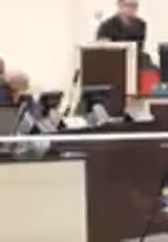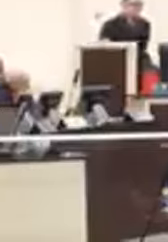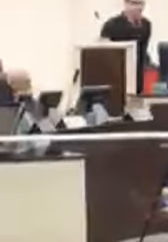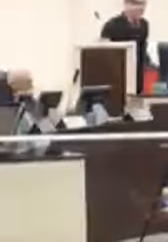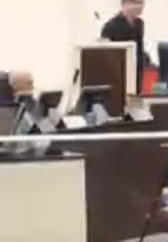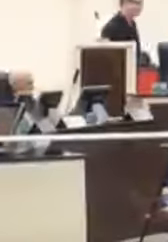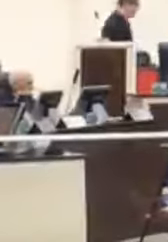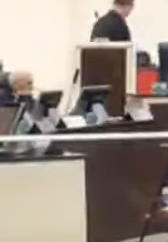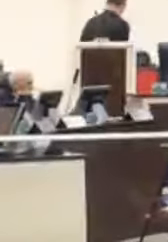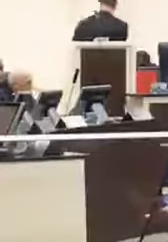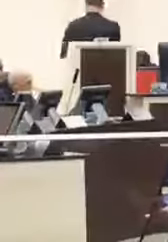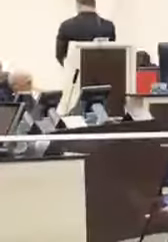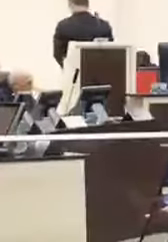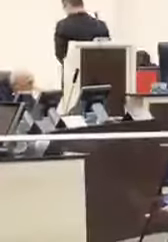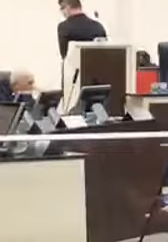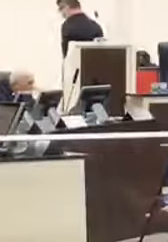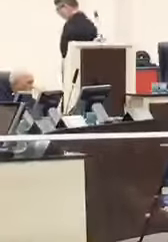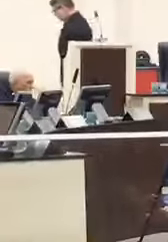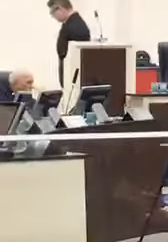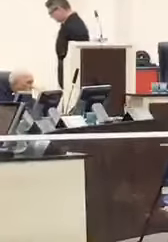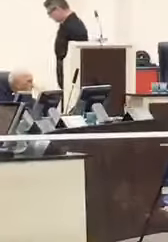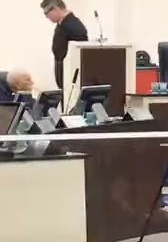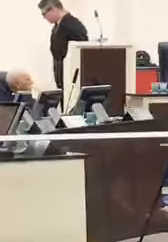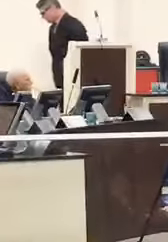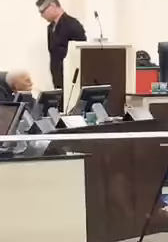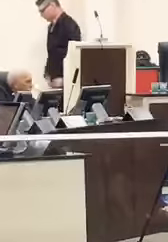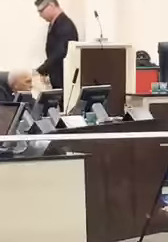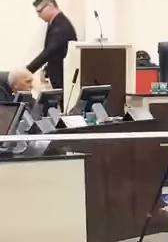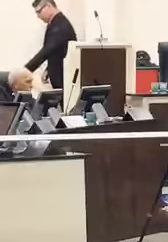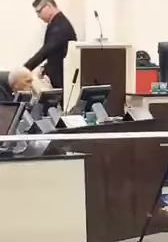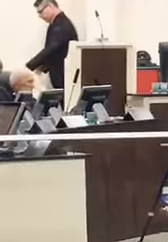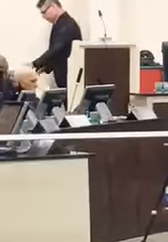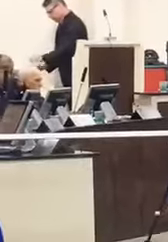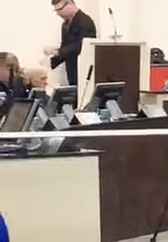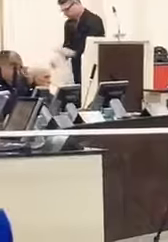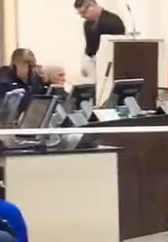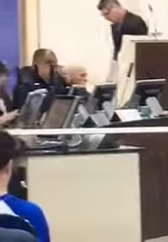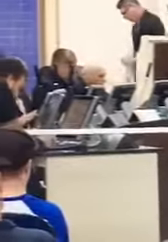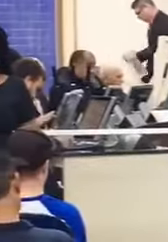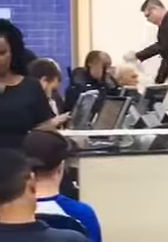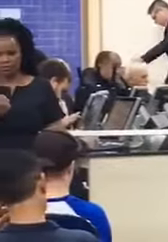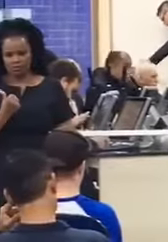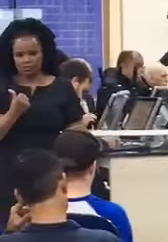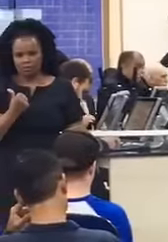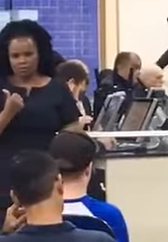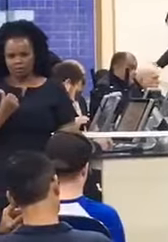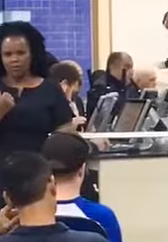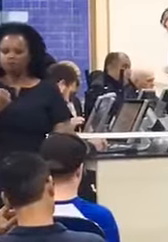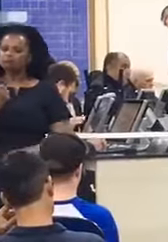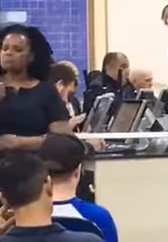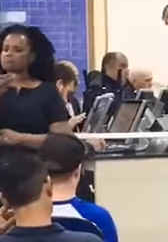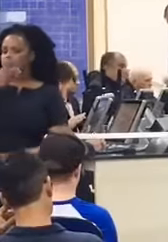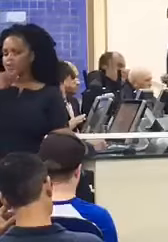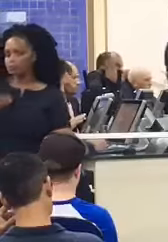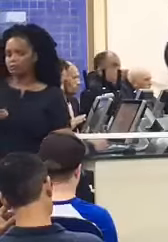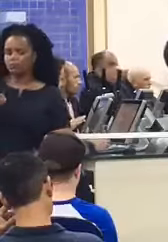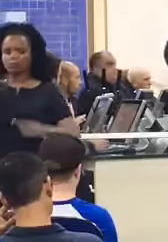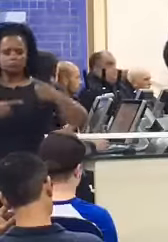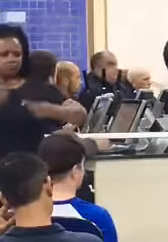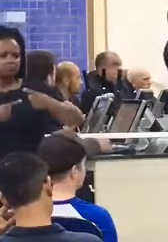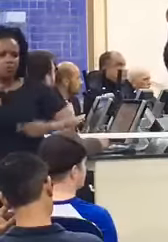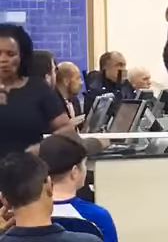quando você atropela aí. É, em discussão, a ata do dia 17 de dezembro de 2019, não havendo nenhuma divergência entre os